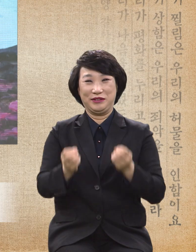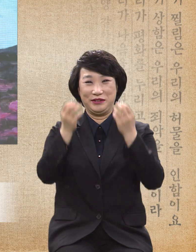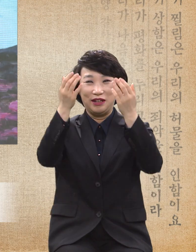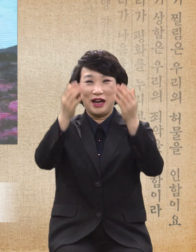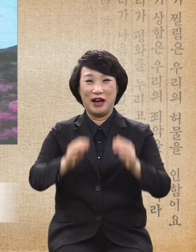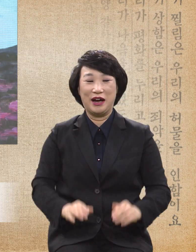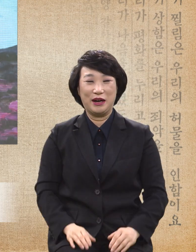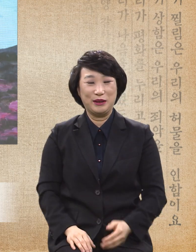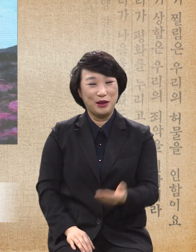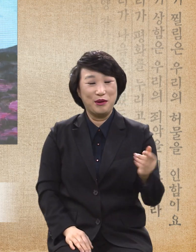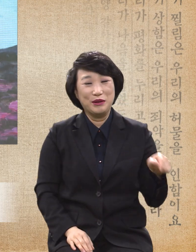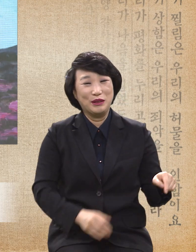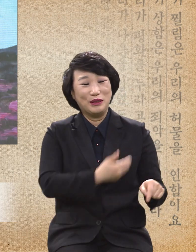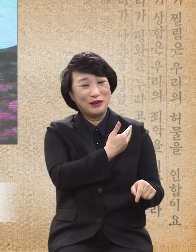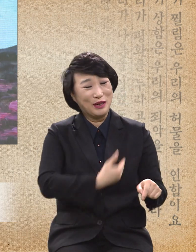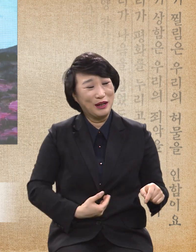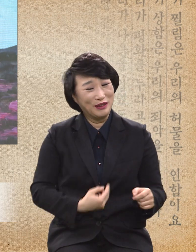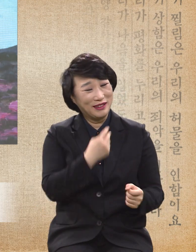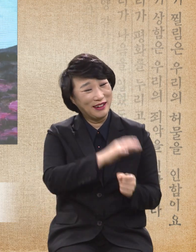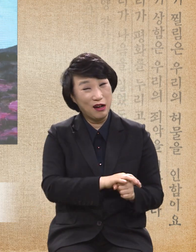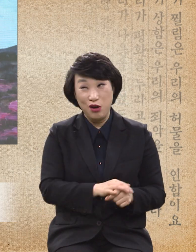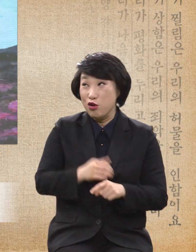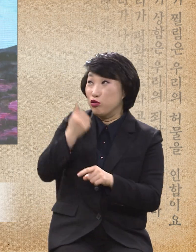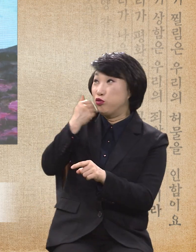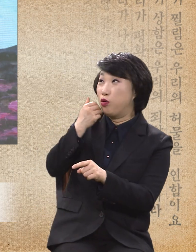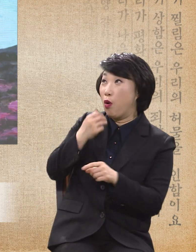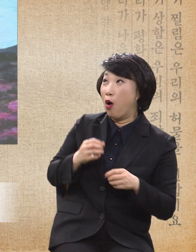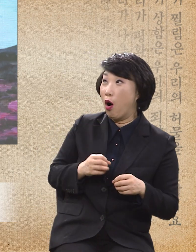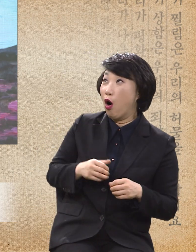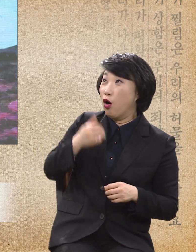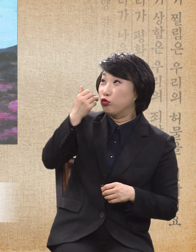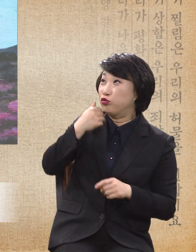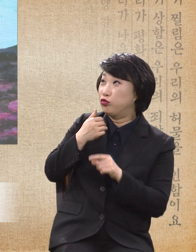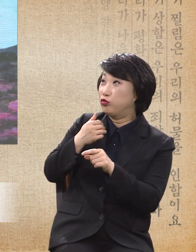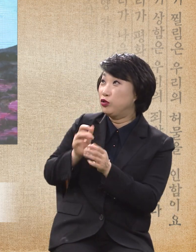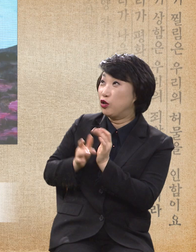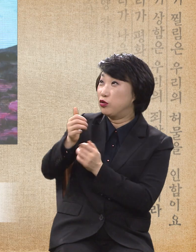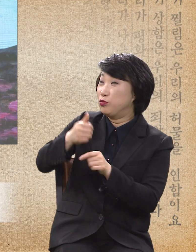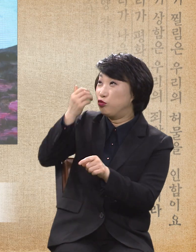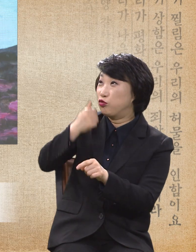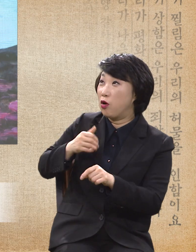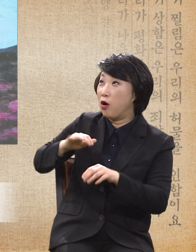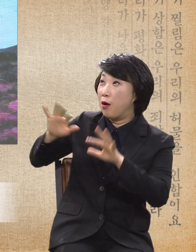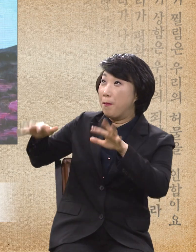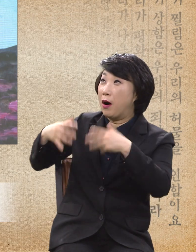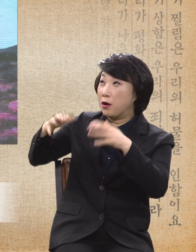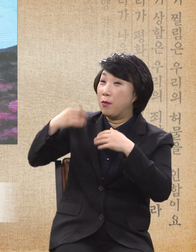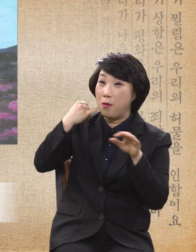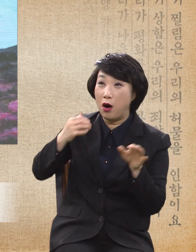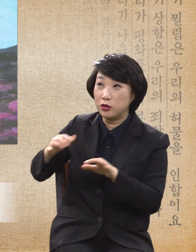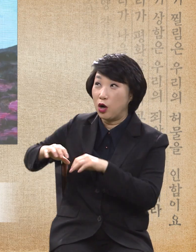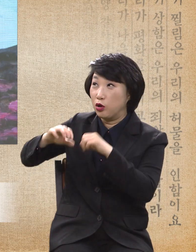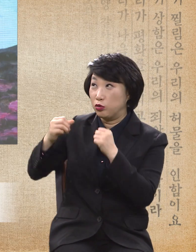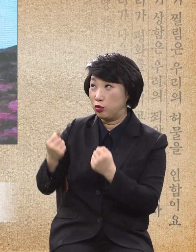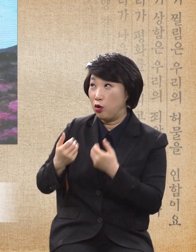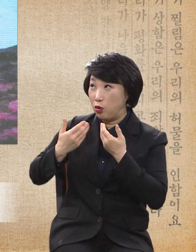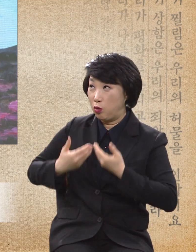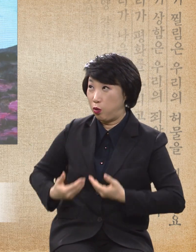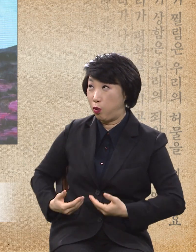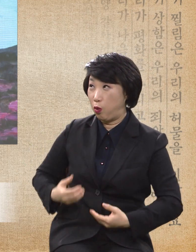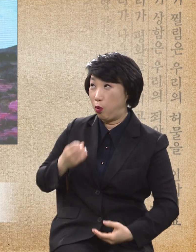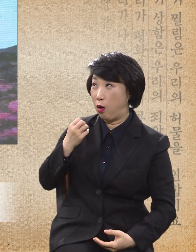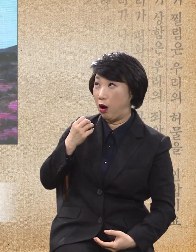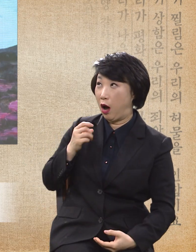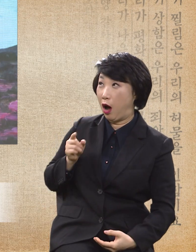할렐루야. 이게 어이없는 말을 하잖아요. 저가 뉘시기에 바람도 바다도